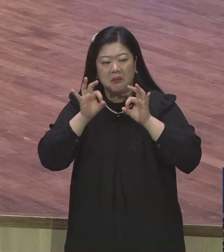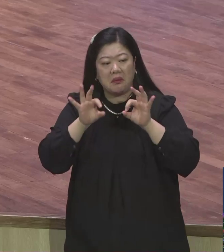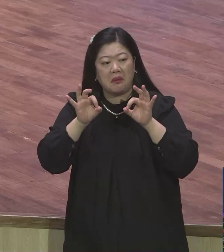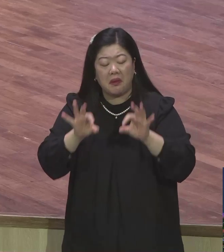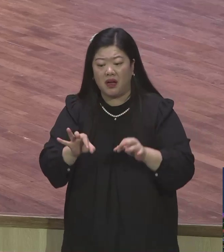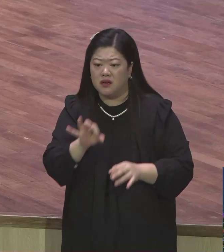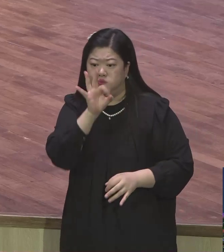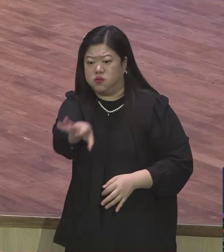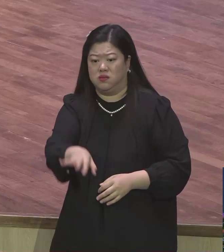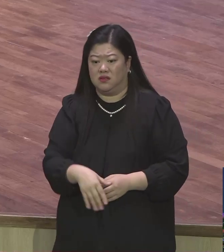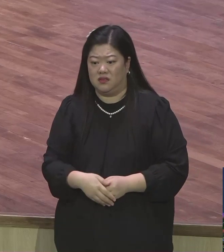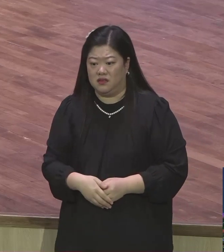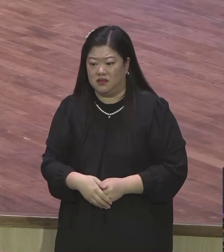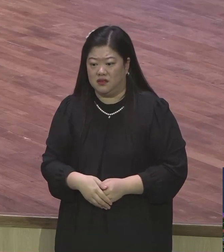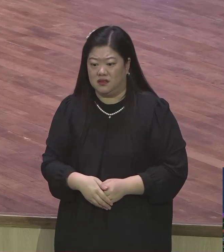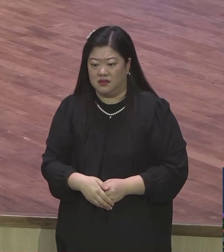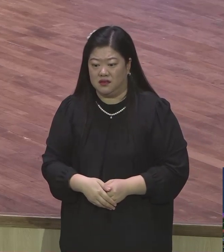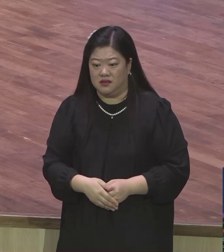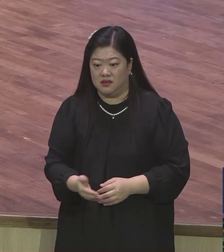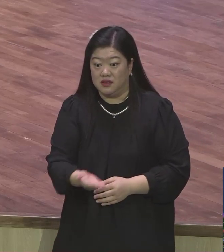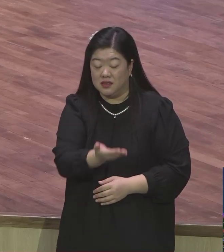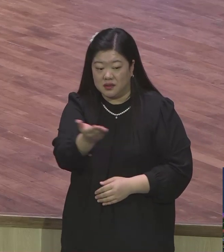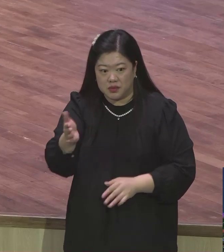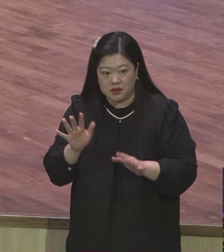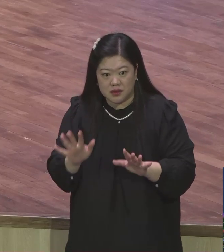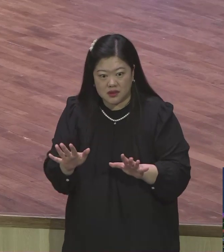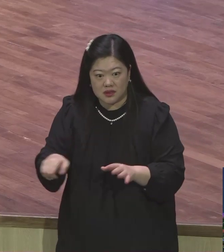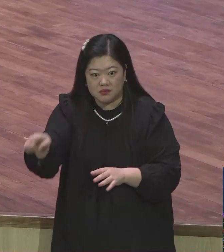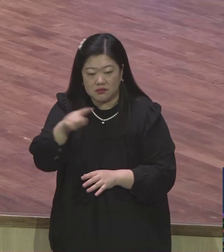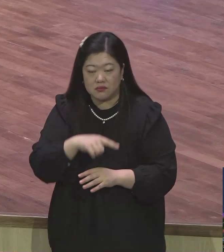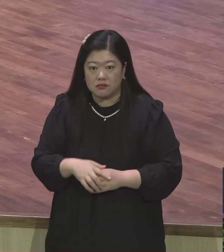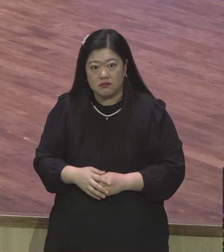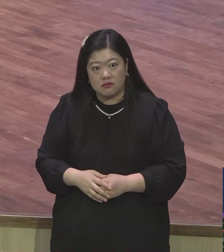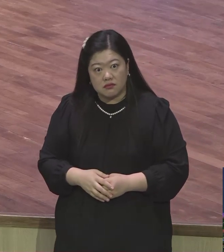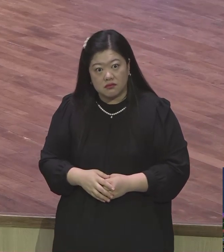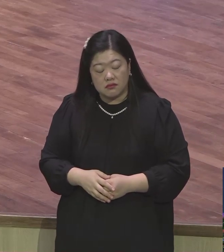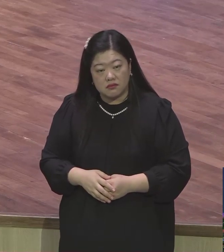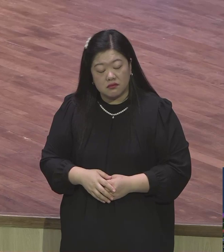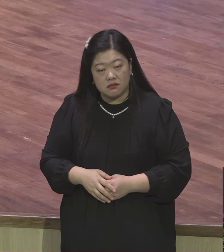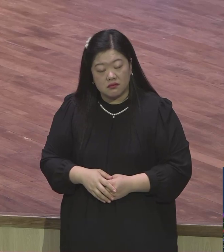동역자라니까 여러분이 정신 차려 입는 돈 눈 보니까 실감이 안 가는가 봐.